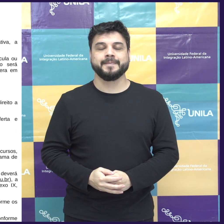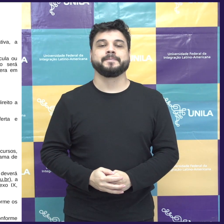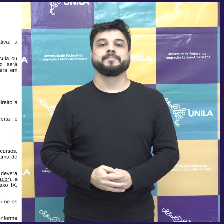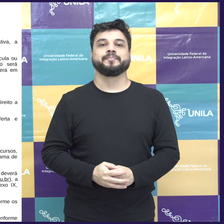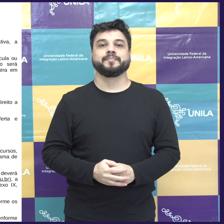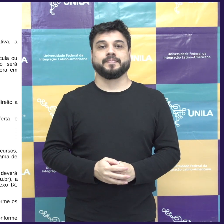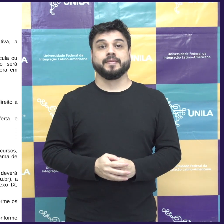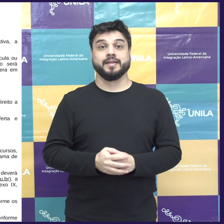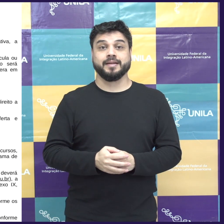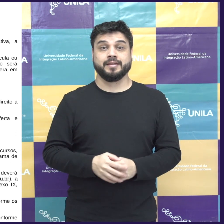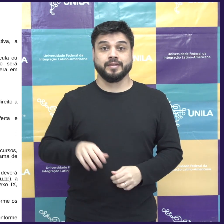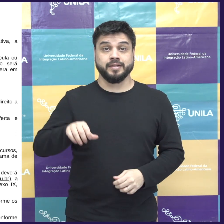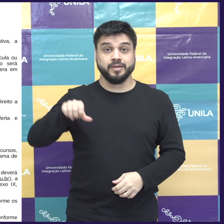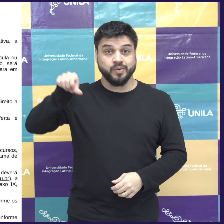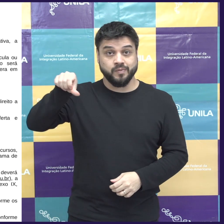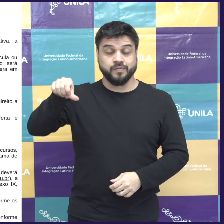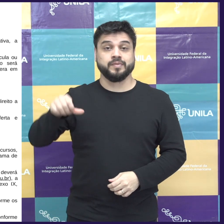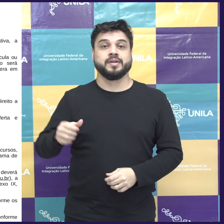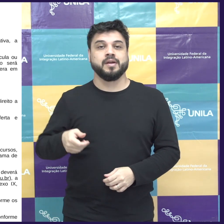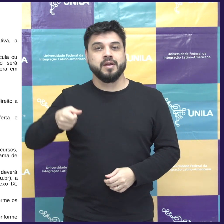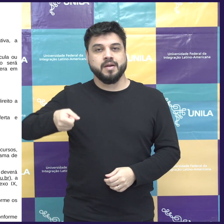9. Das bolsas de estudo.